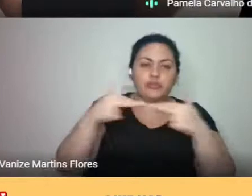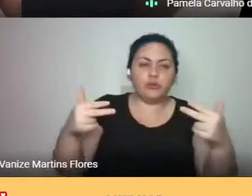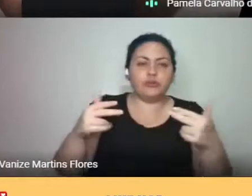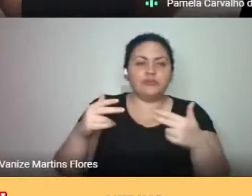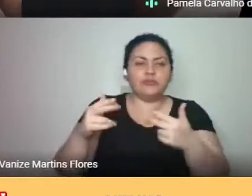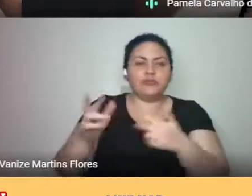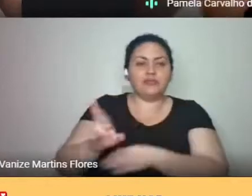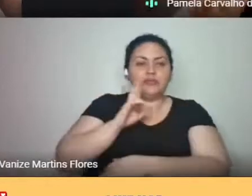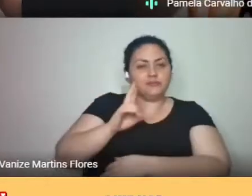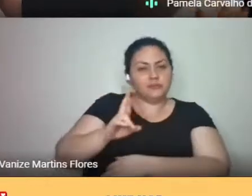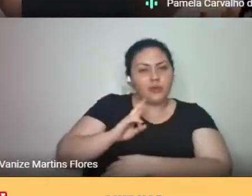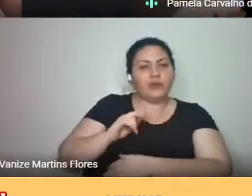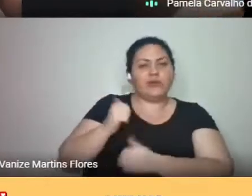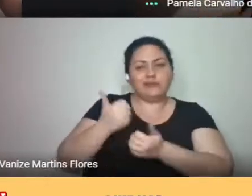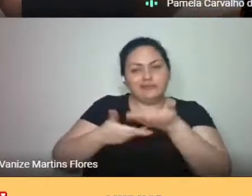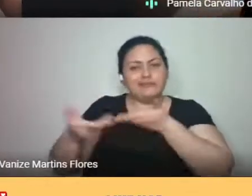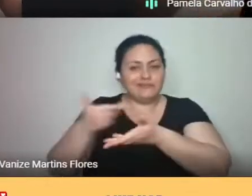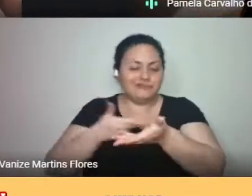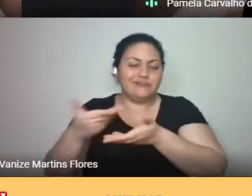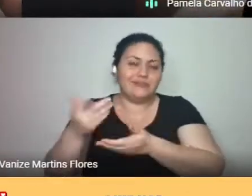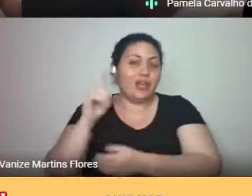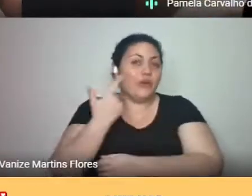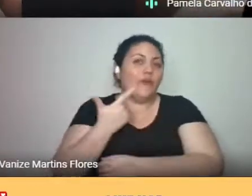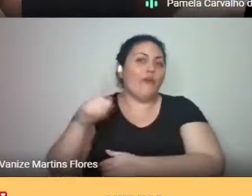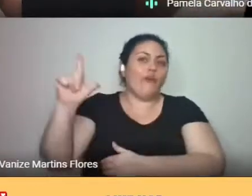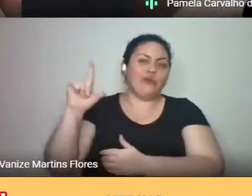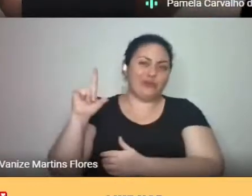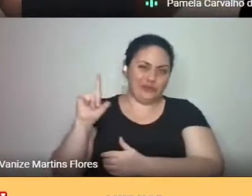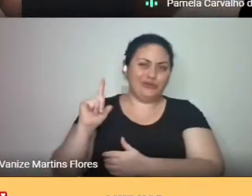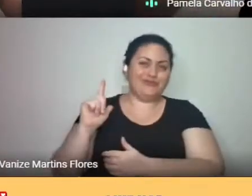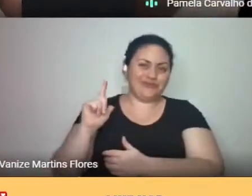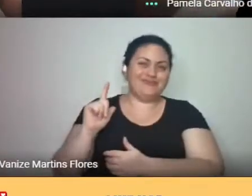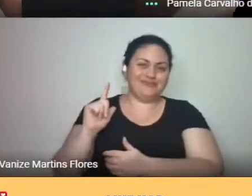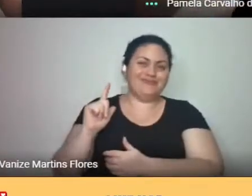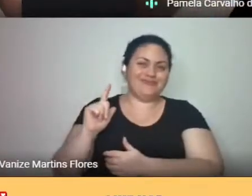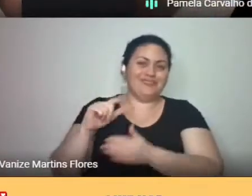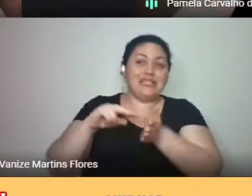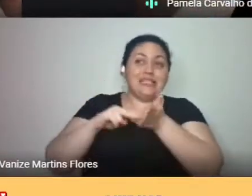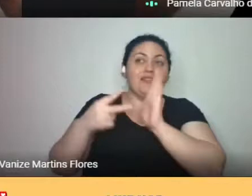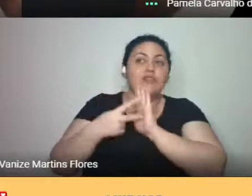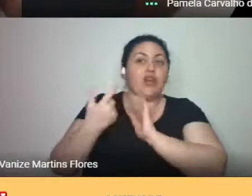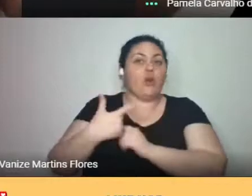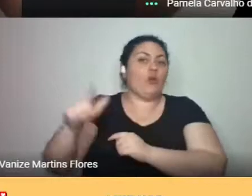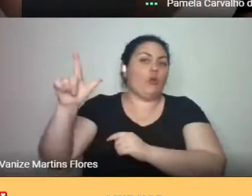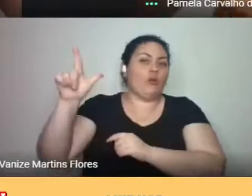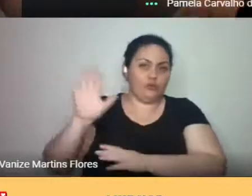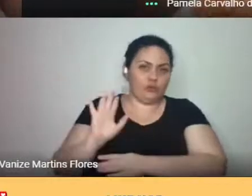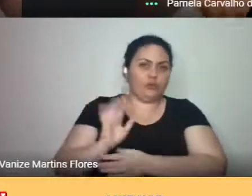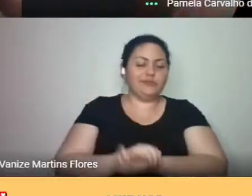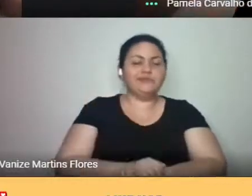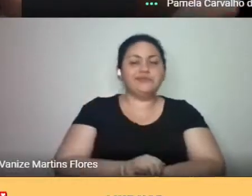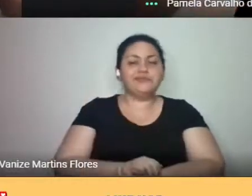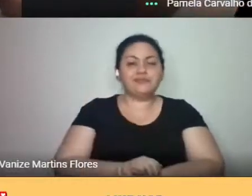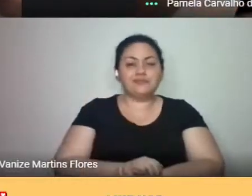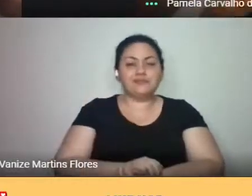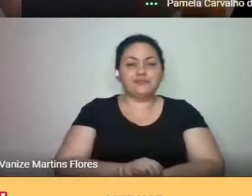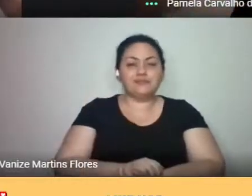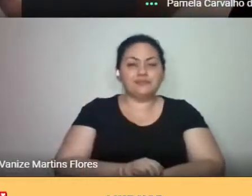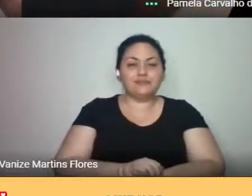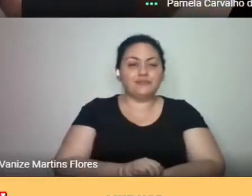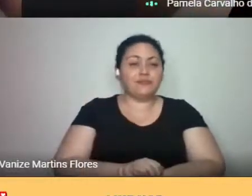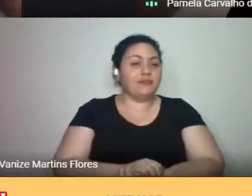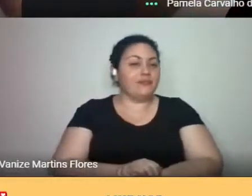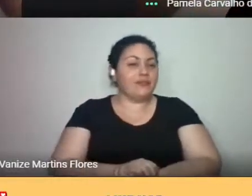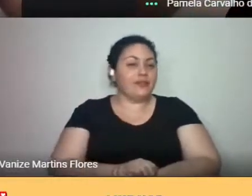coisa, né? O significado disso é diferente, né? Mas é legal também um cachorro,